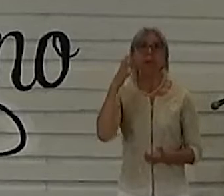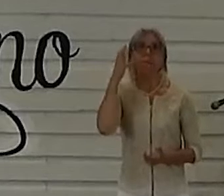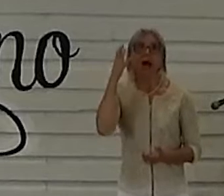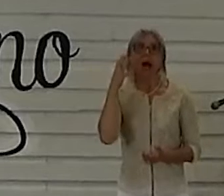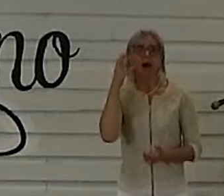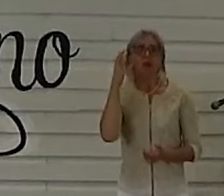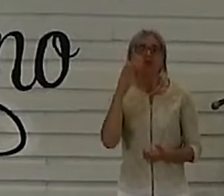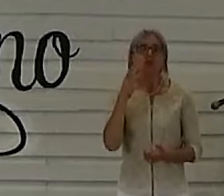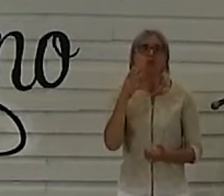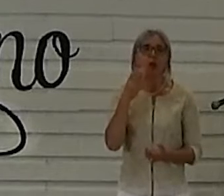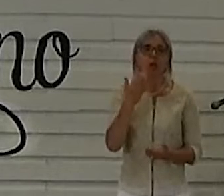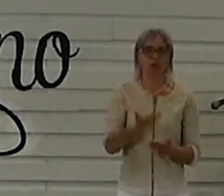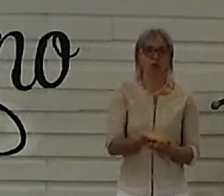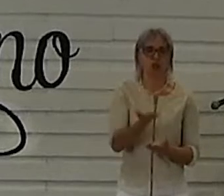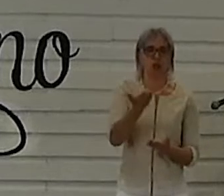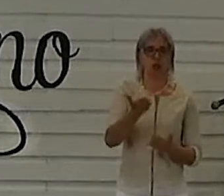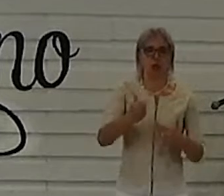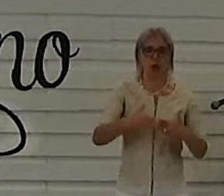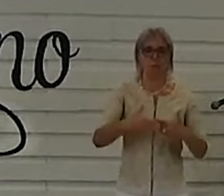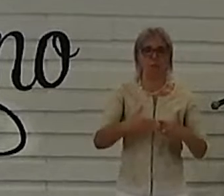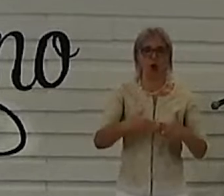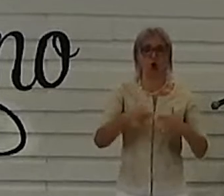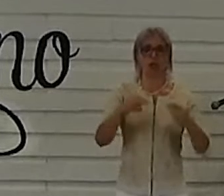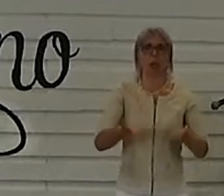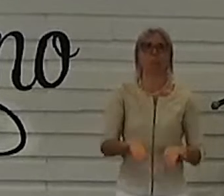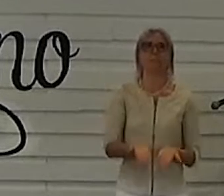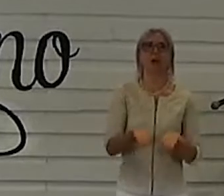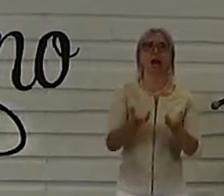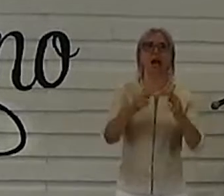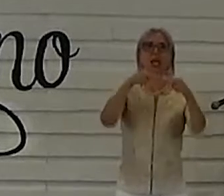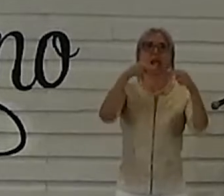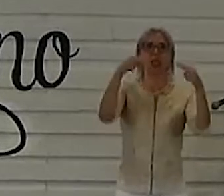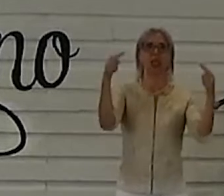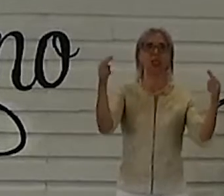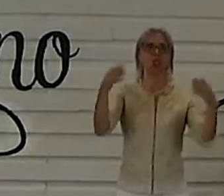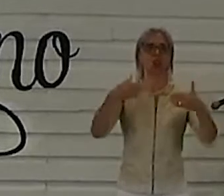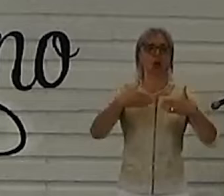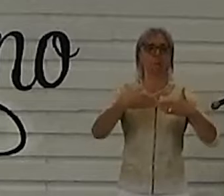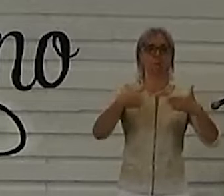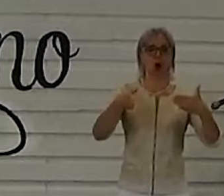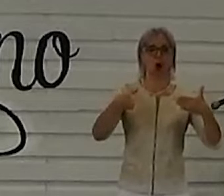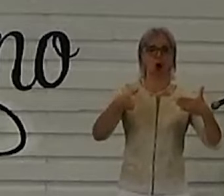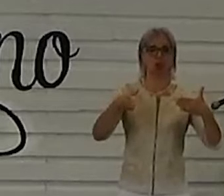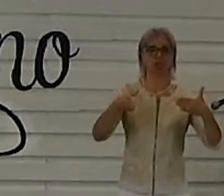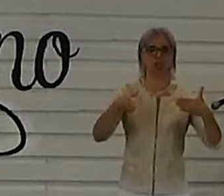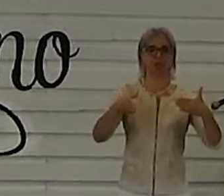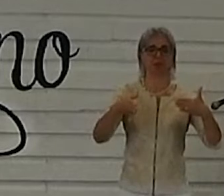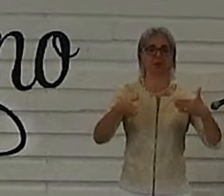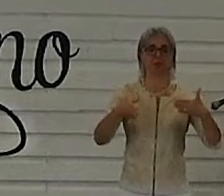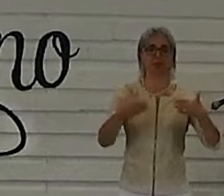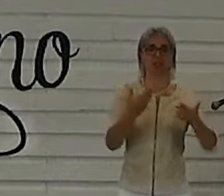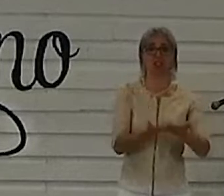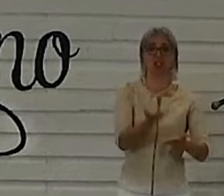alla porta del paradiso e tutti quanti in fila che stiamo passando e dice: adesso cosa c'è?